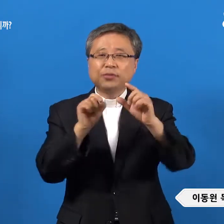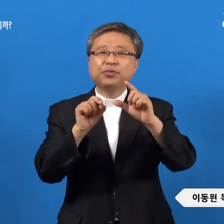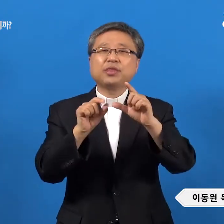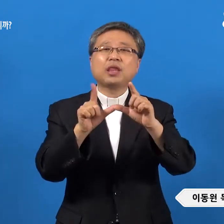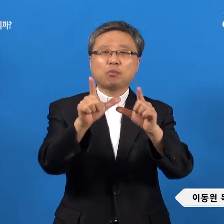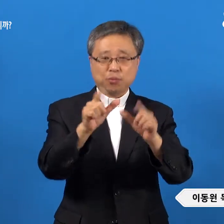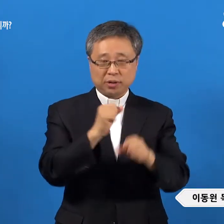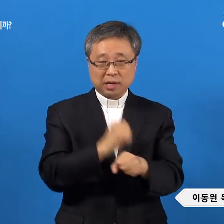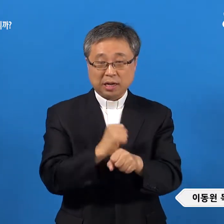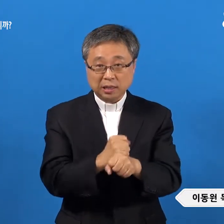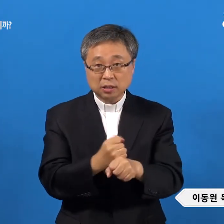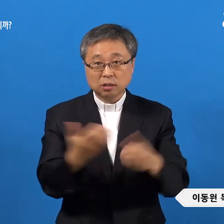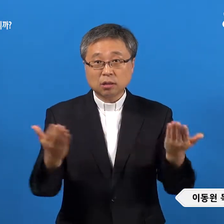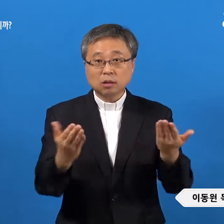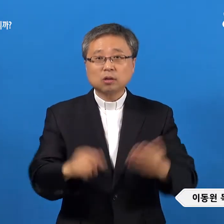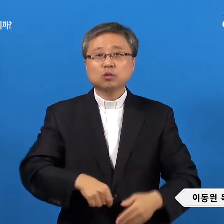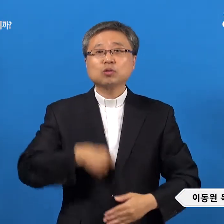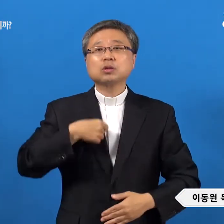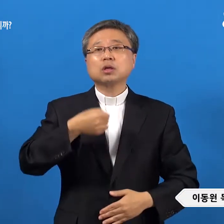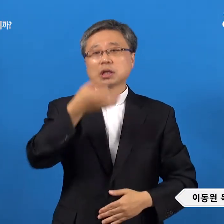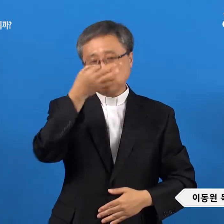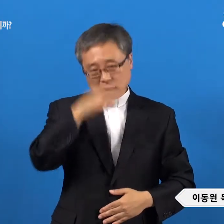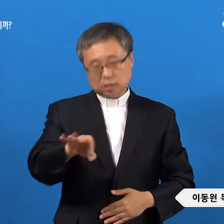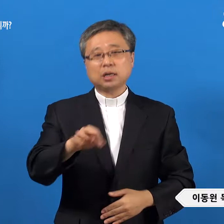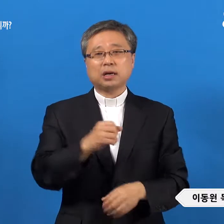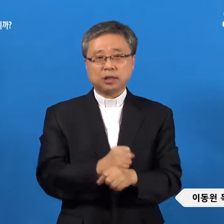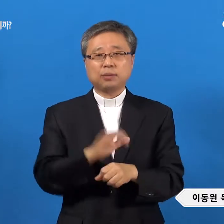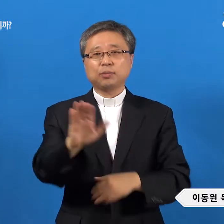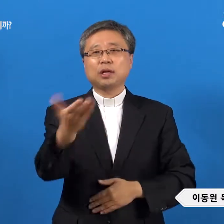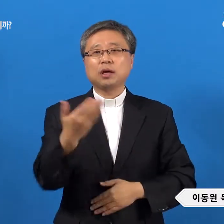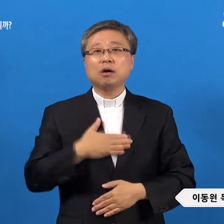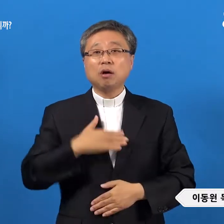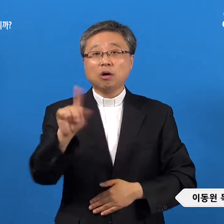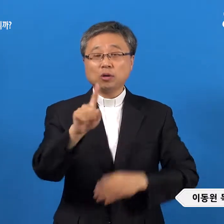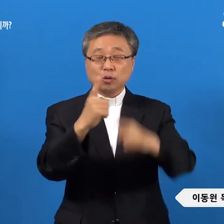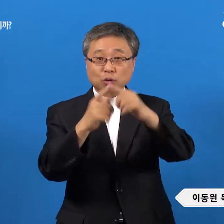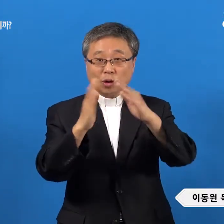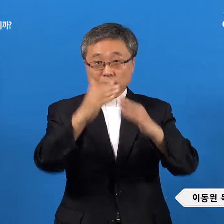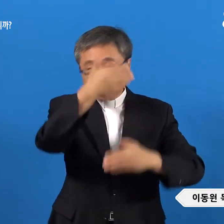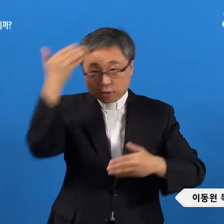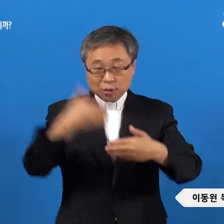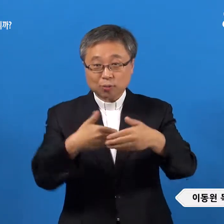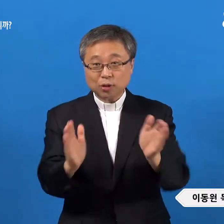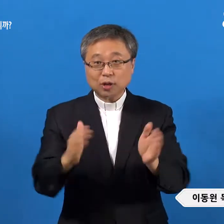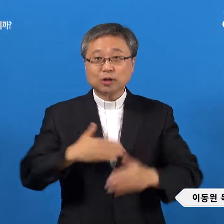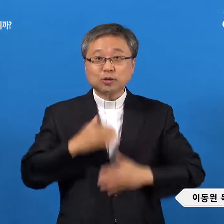대부분이라는 것을 우리는 솔직히 시인하지 않을 수가 없습니다. 어느 교회 청년부에서 전도사님이